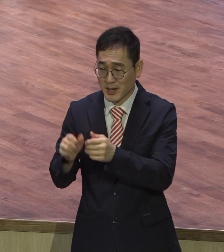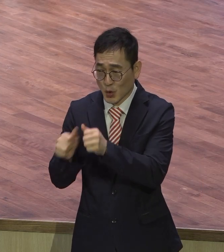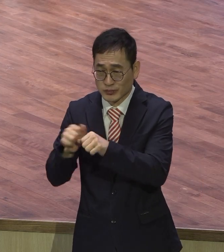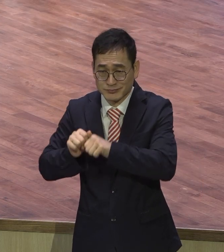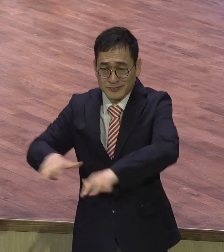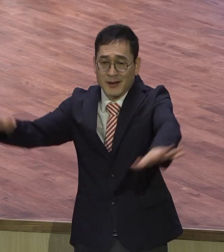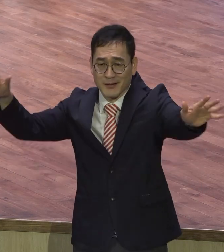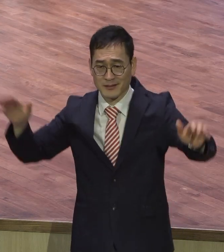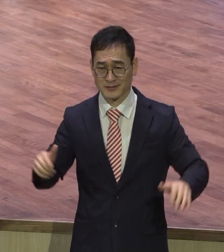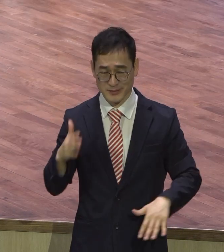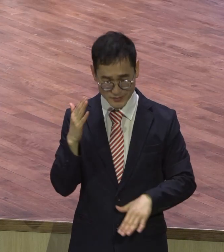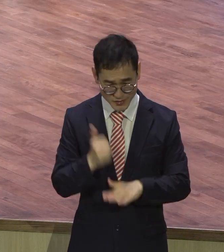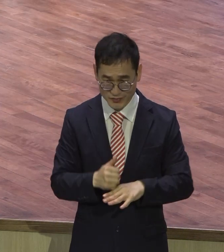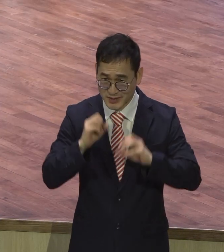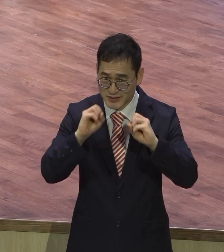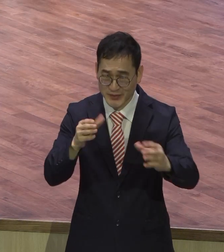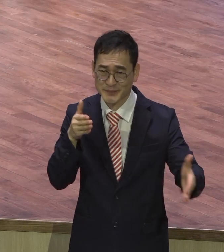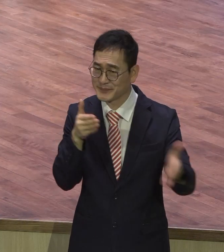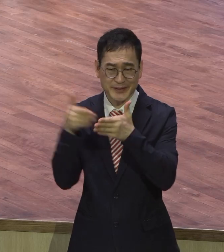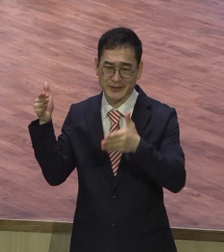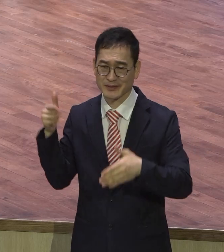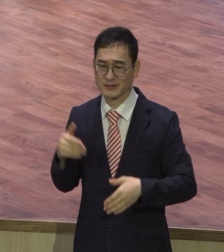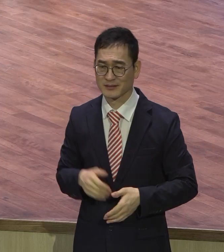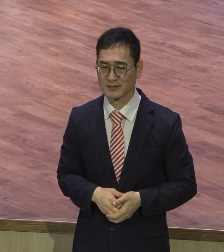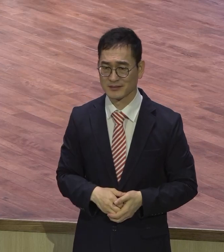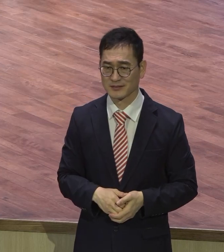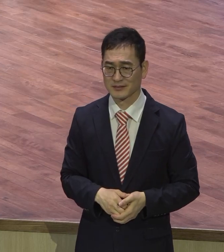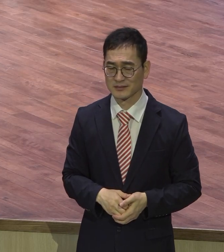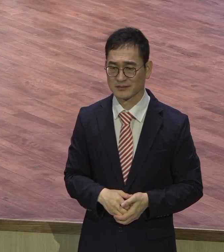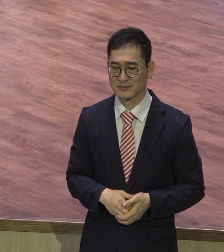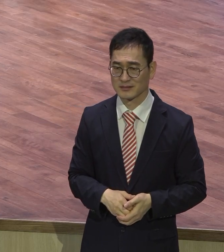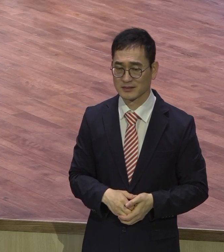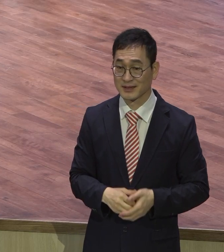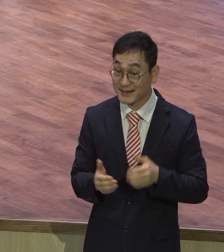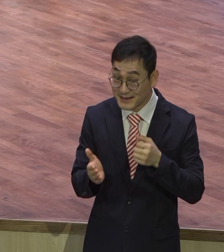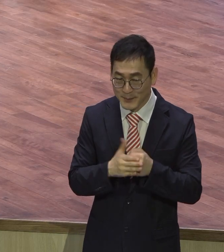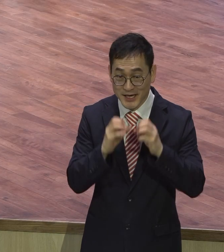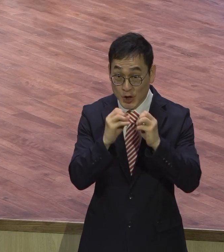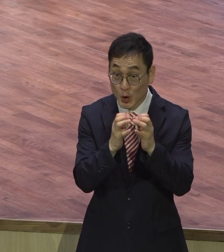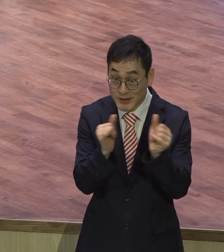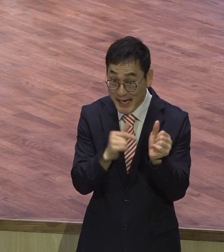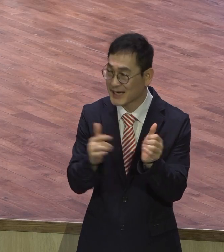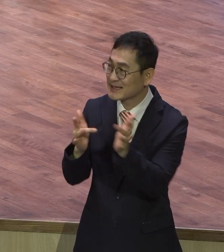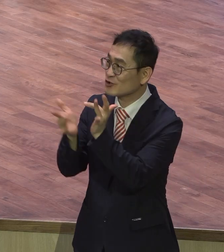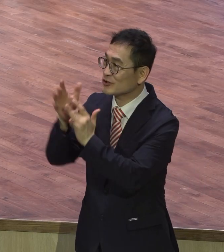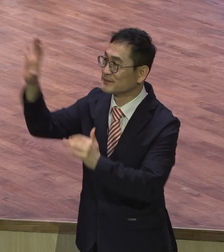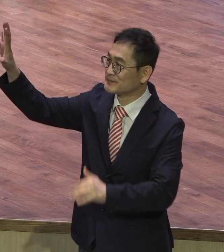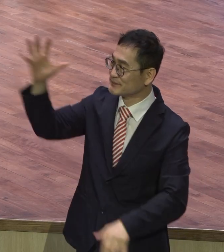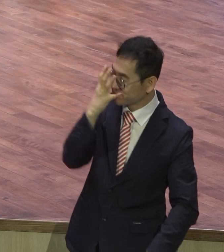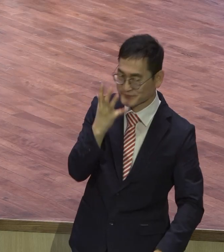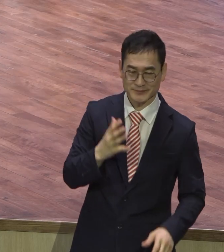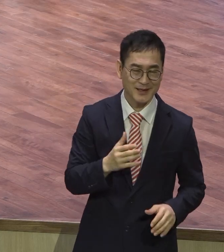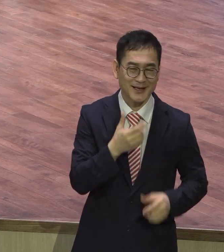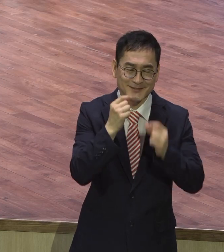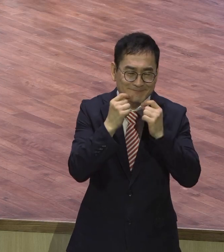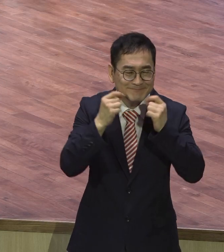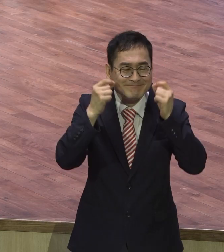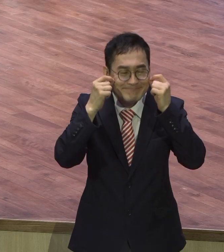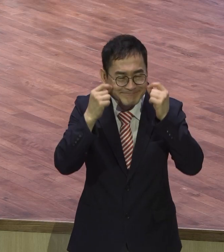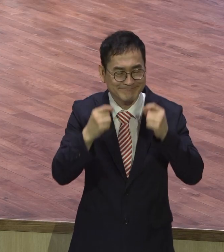그럼 끝난 거예요 그래서 성교사님들은 예수님처럼 살아요 또 예수님처럼 어떤 요구나 어떤 비방